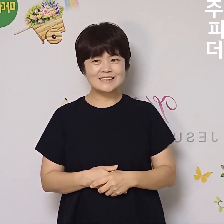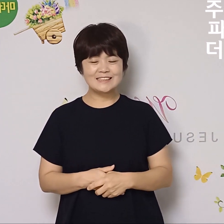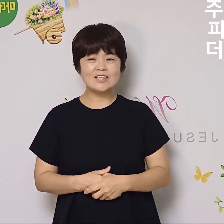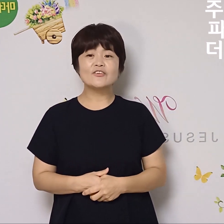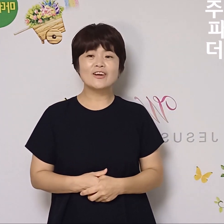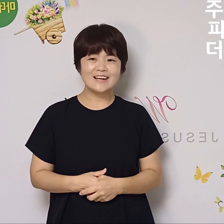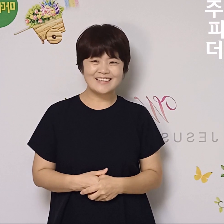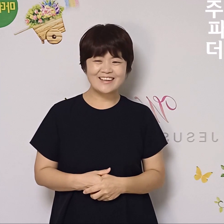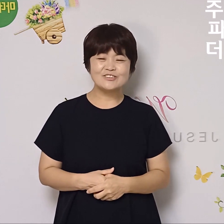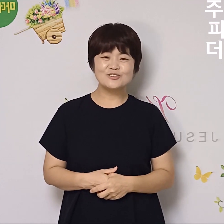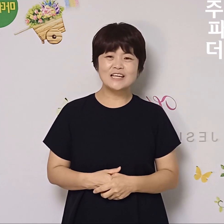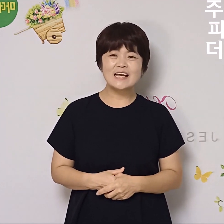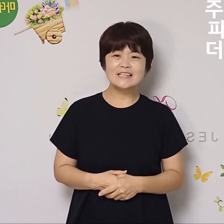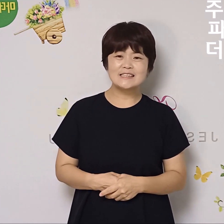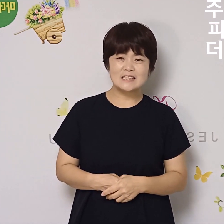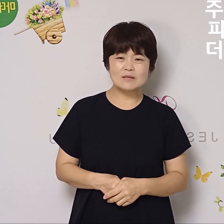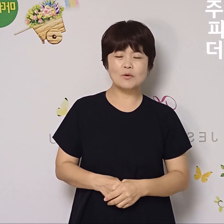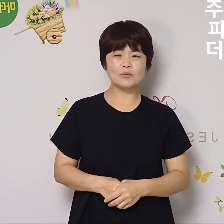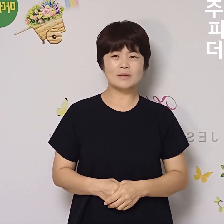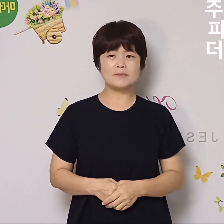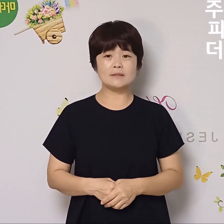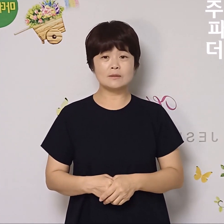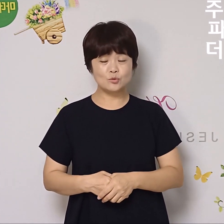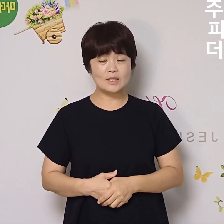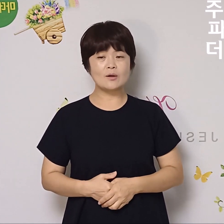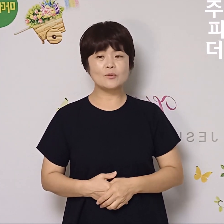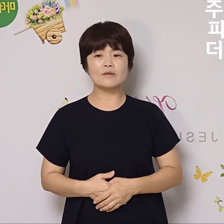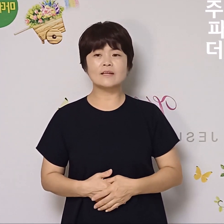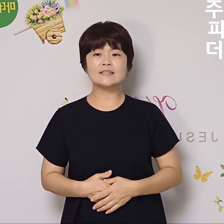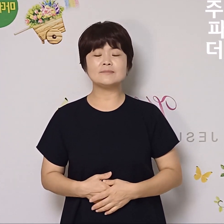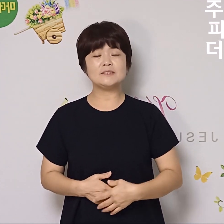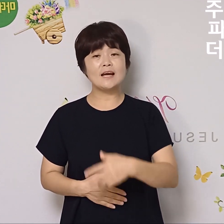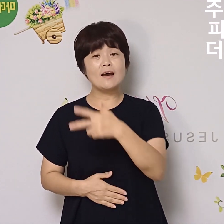다시 연결할게요. 주사랑이 내 생명보다 귀하고 연결하겠습니다.